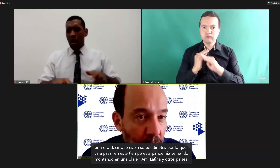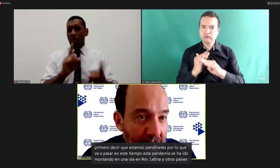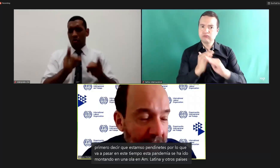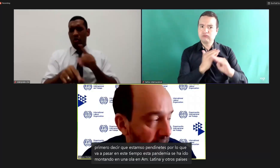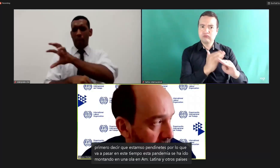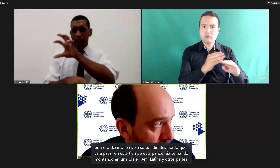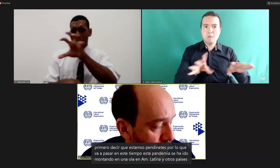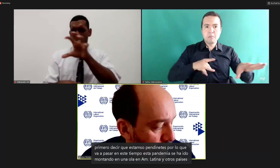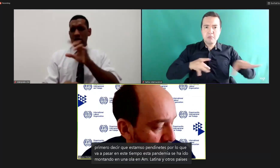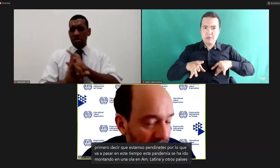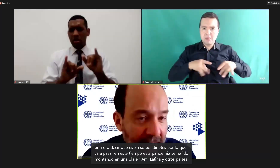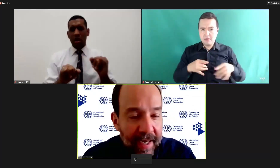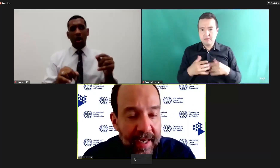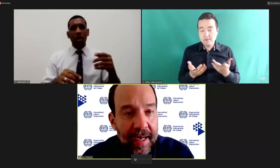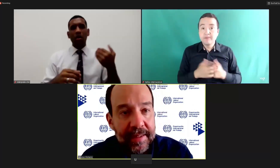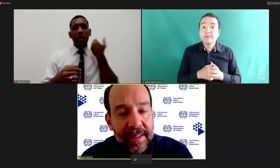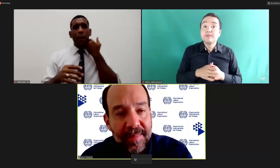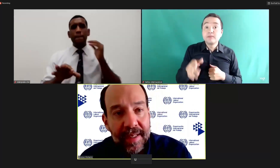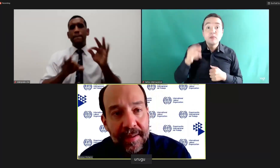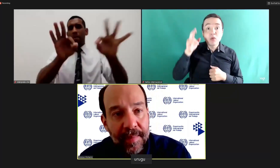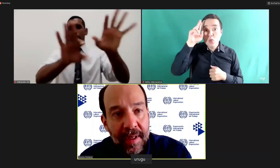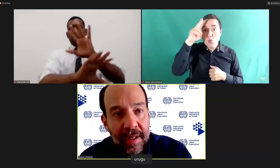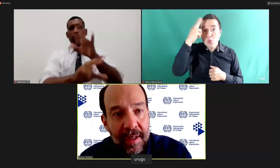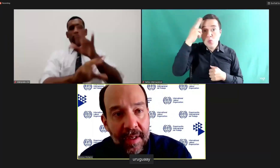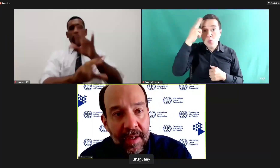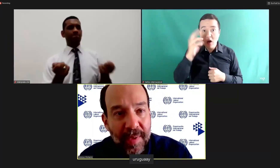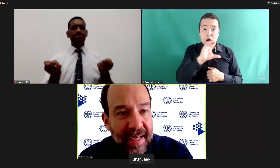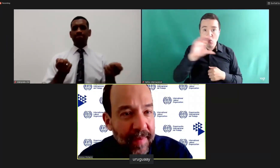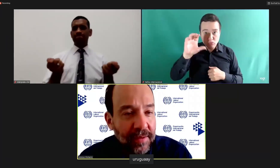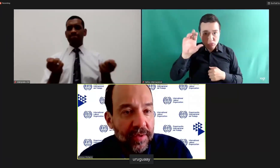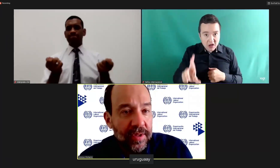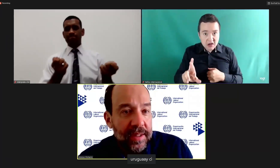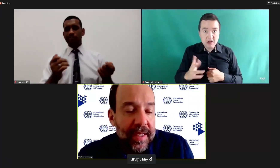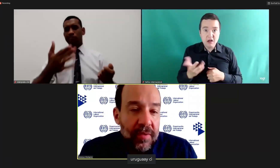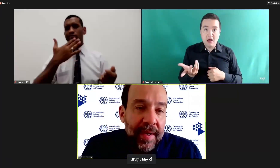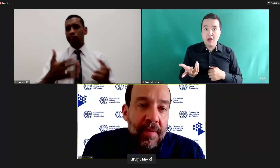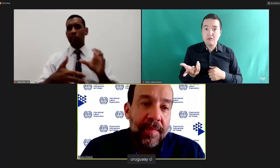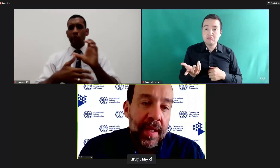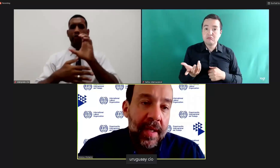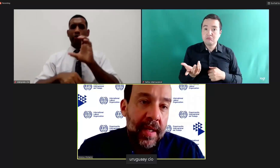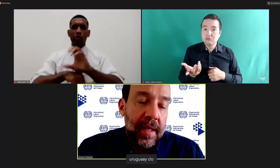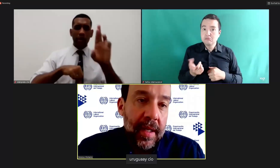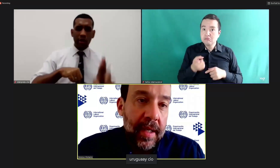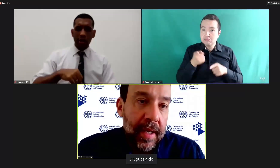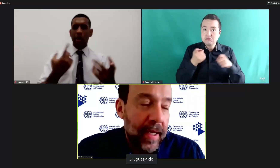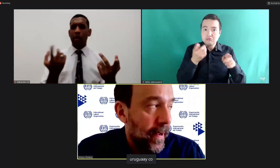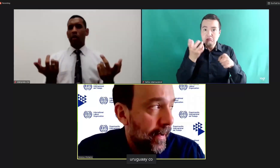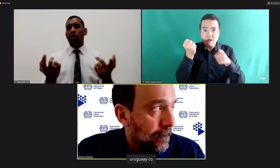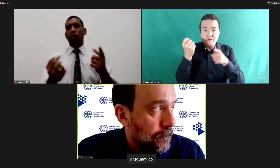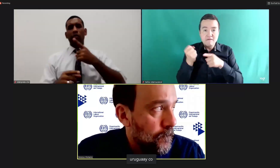Países como Uruguay, Costa Rica y también los países caribeños, en Trinidad y Tobago.